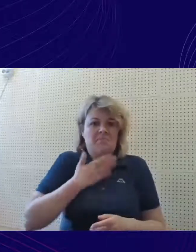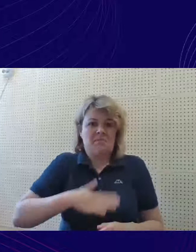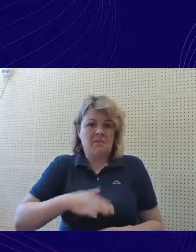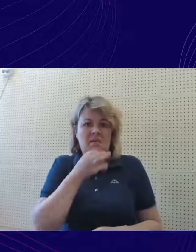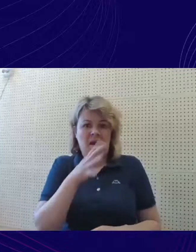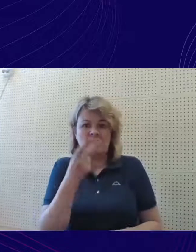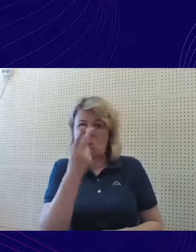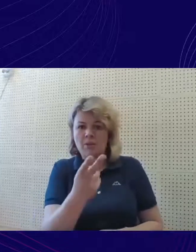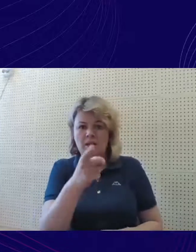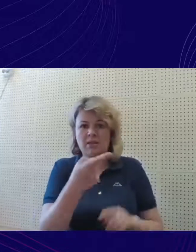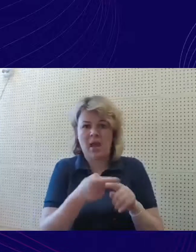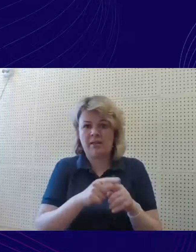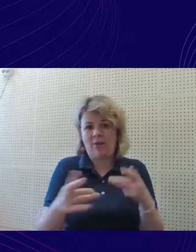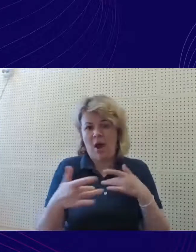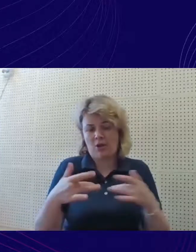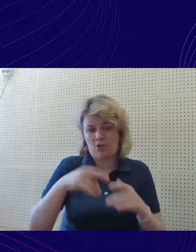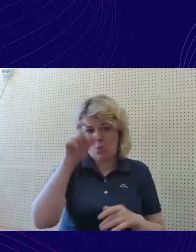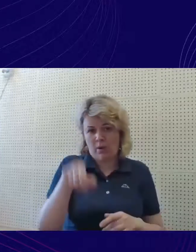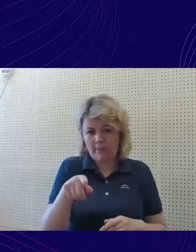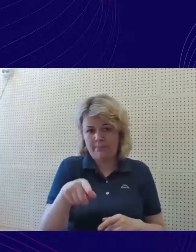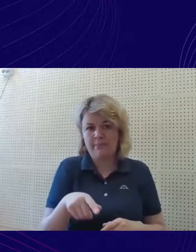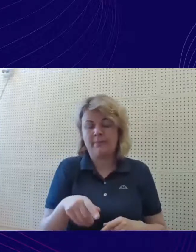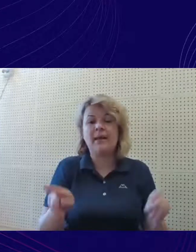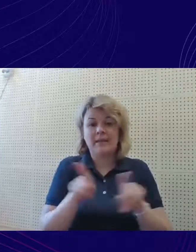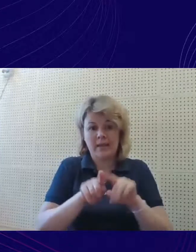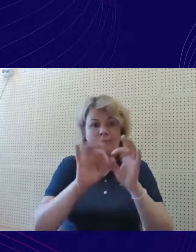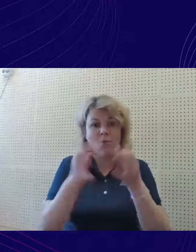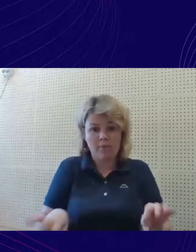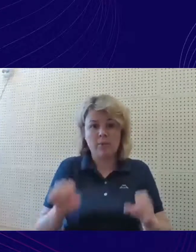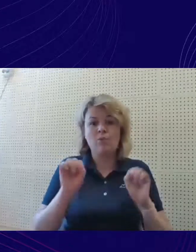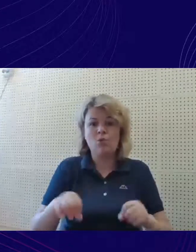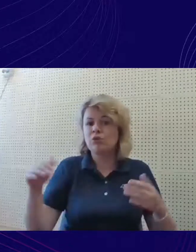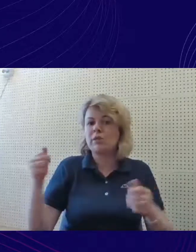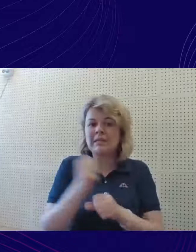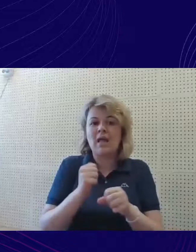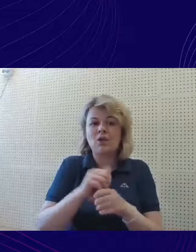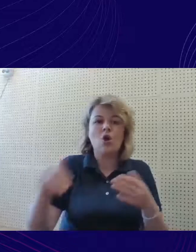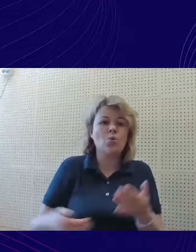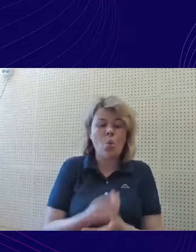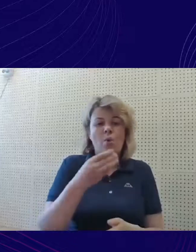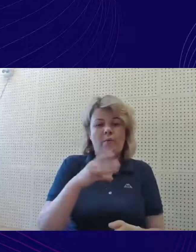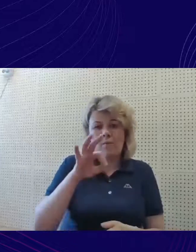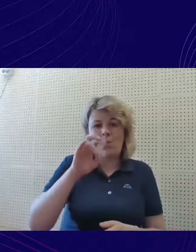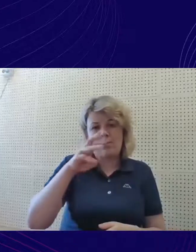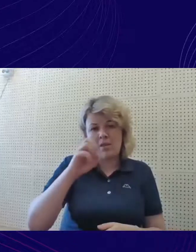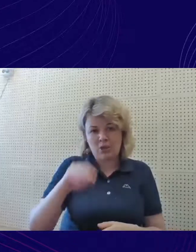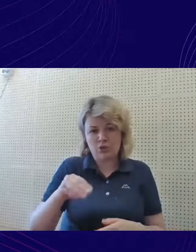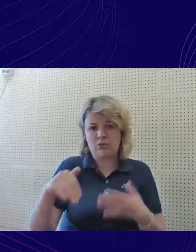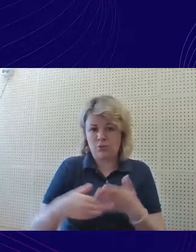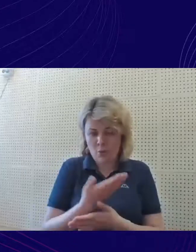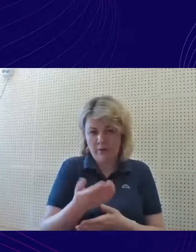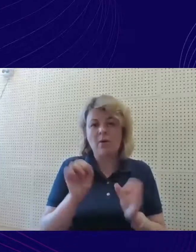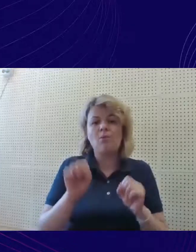это. И таким образом мы можем перемонтировать, мы можем озвучить